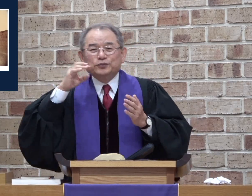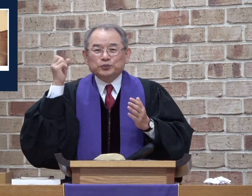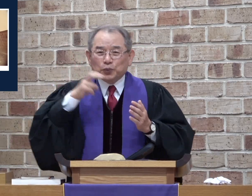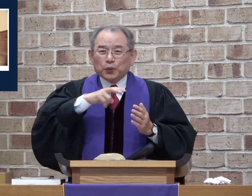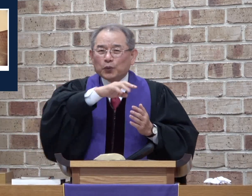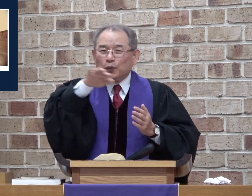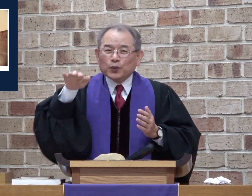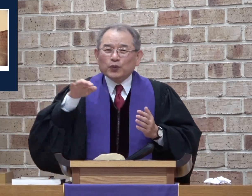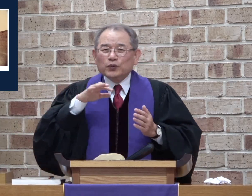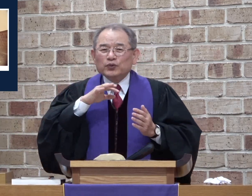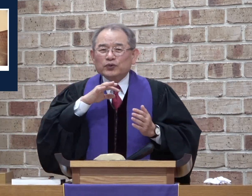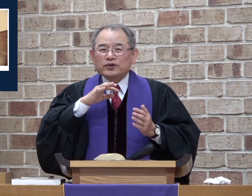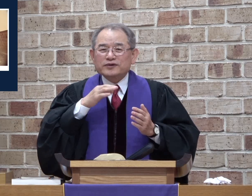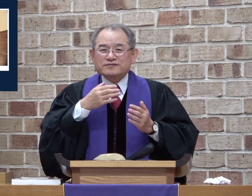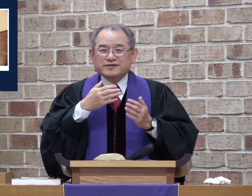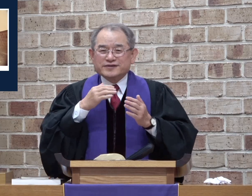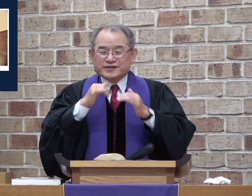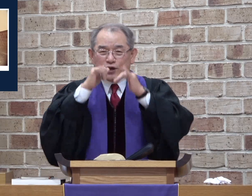교회를 세우기 위해서